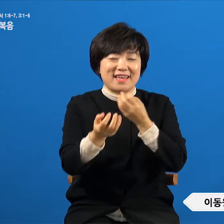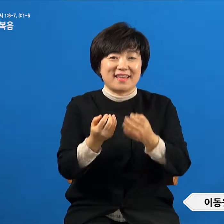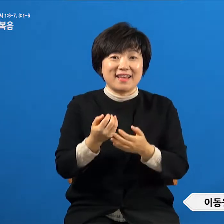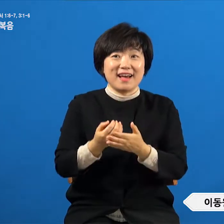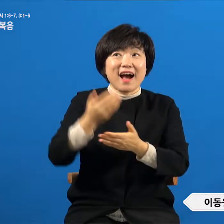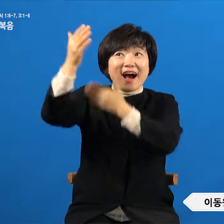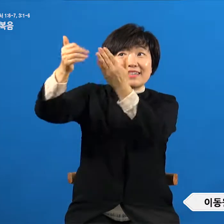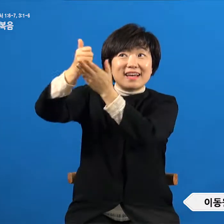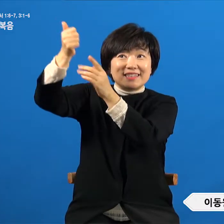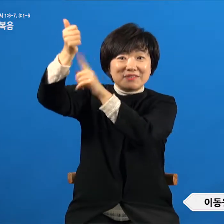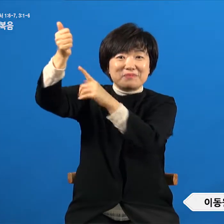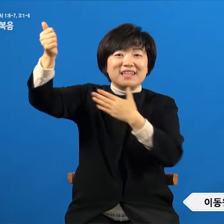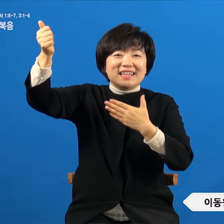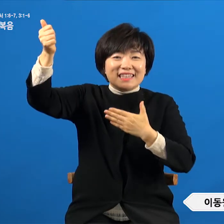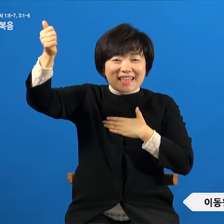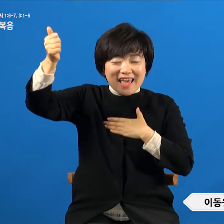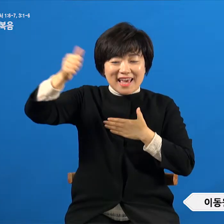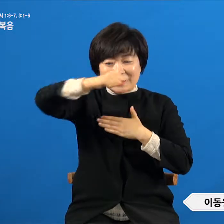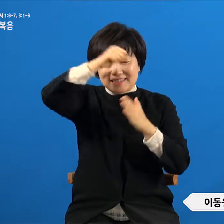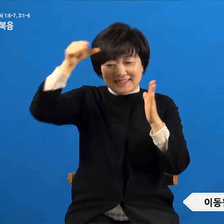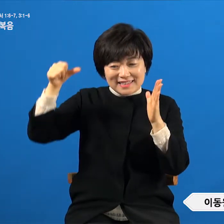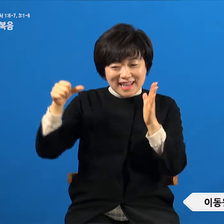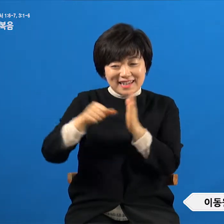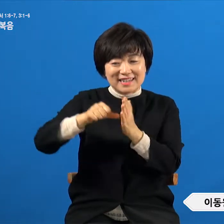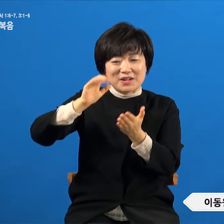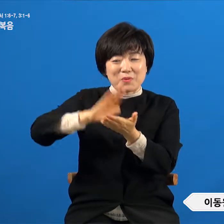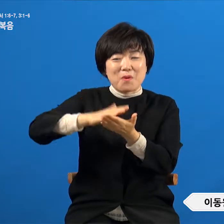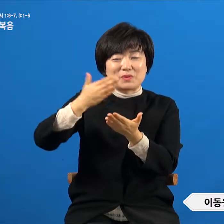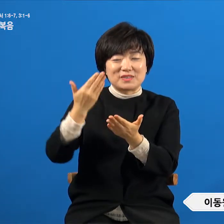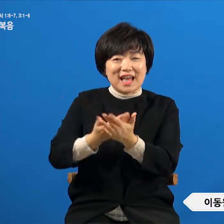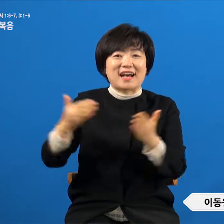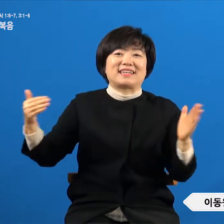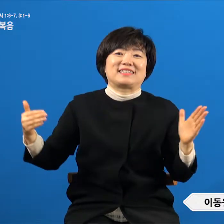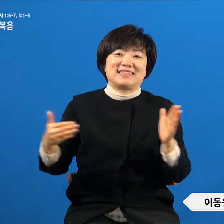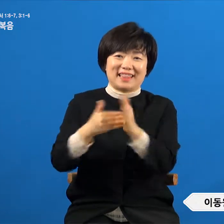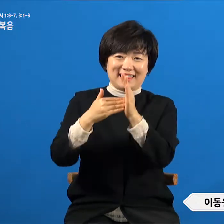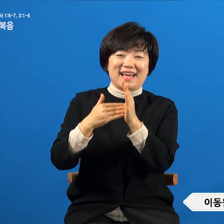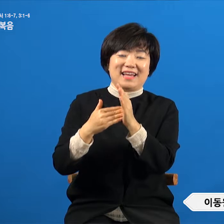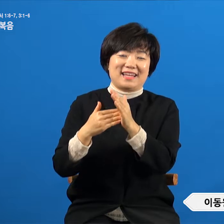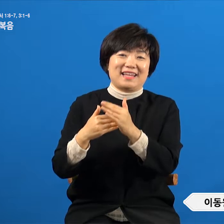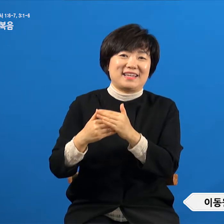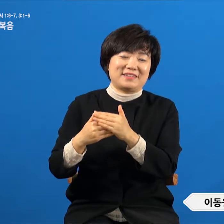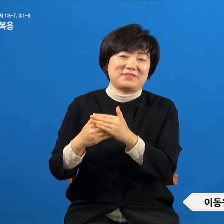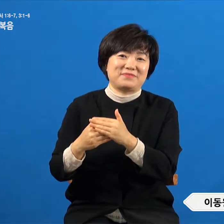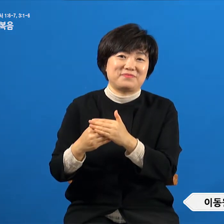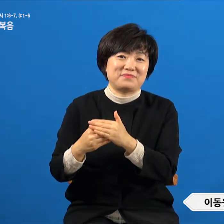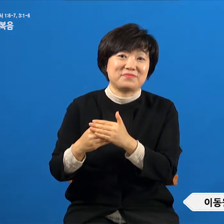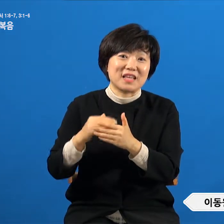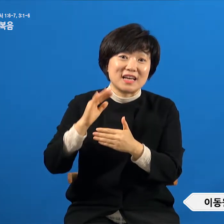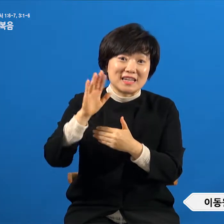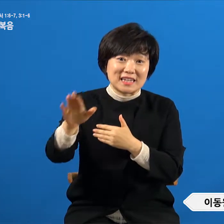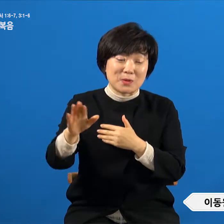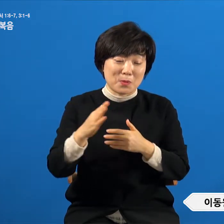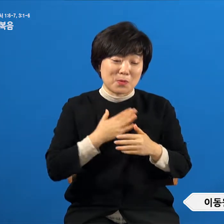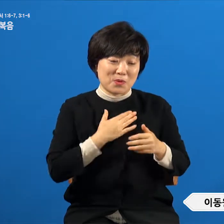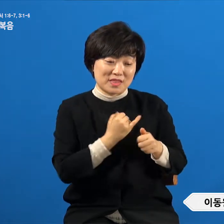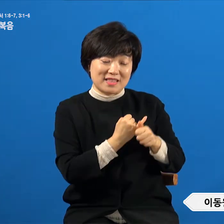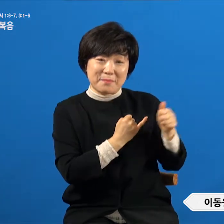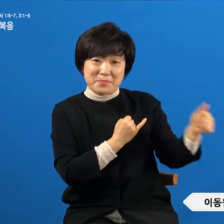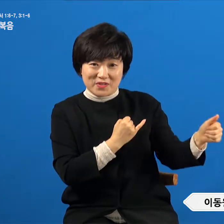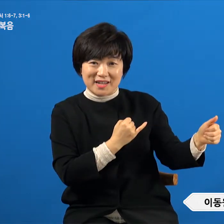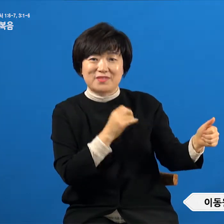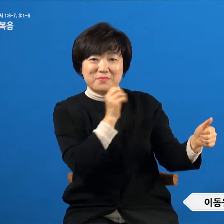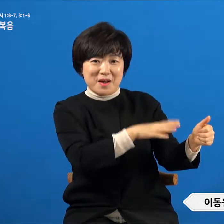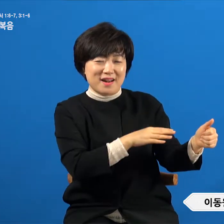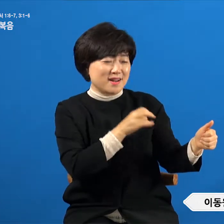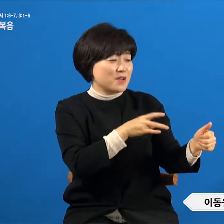그분이 내 인생을 드디어 수리하는 일을 맡겨주셨습니다. 그리고 우리는 우리의 사랑하는 반려자들에게도 이런 말을 하게